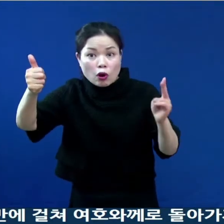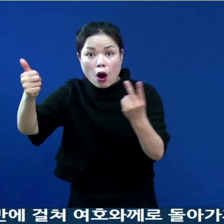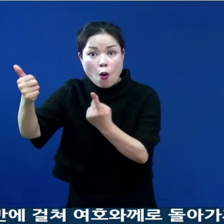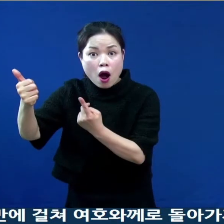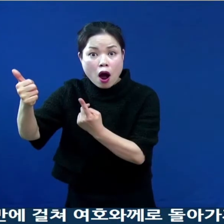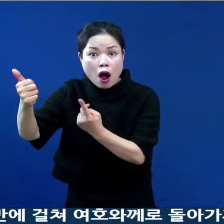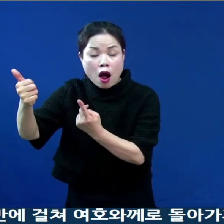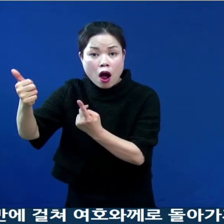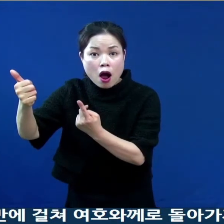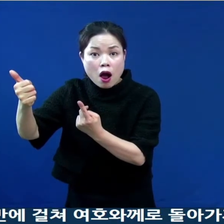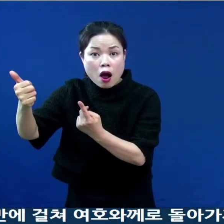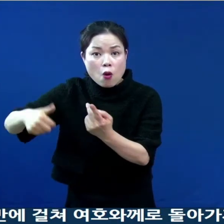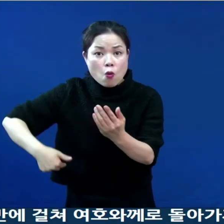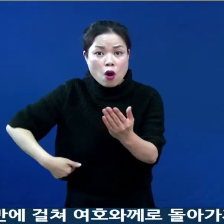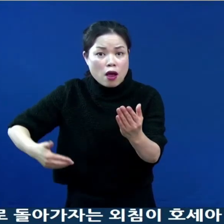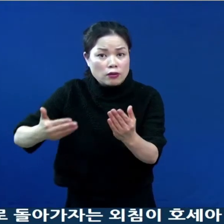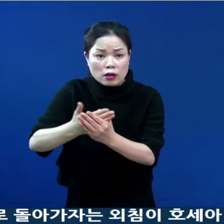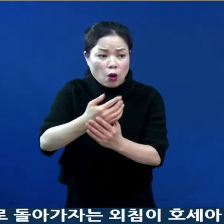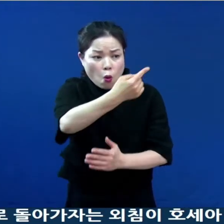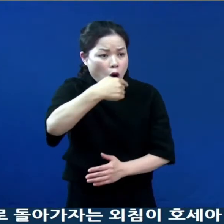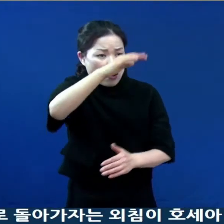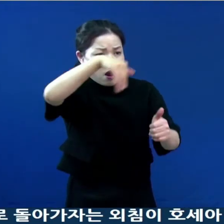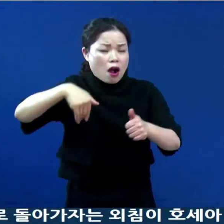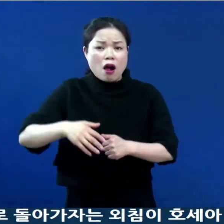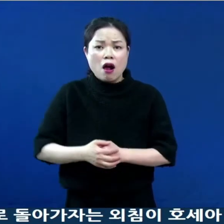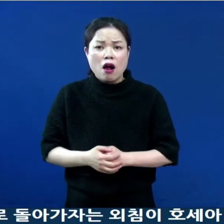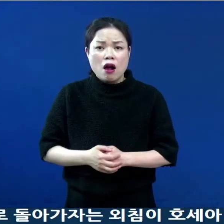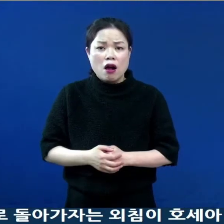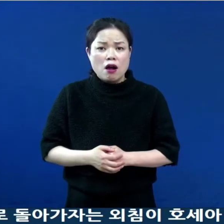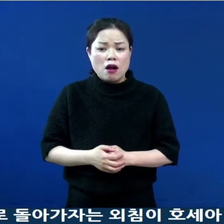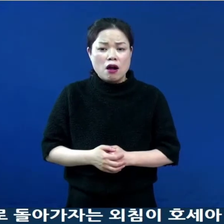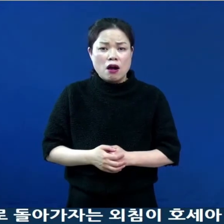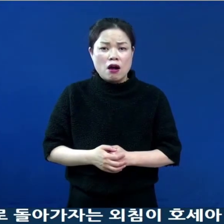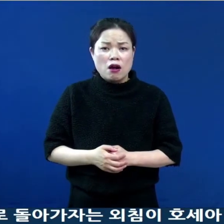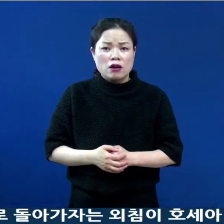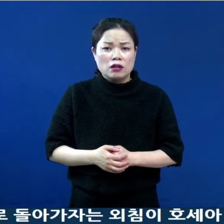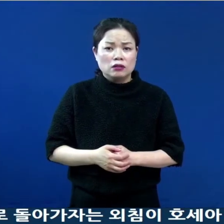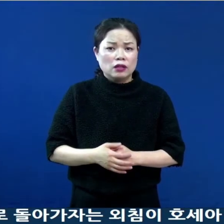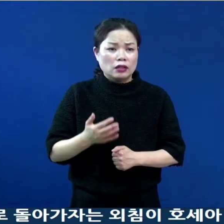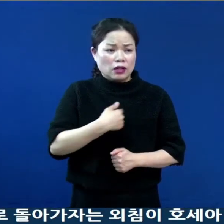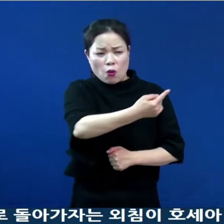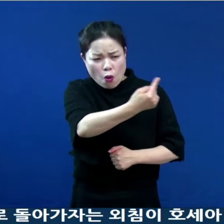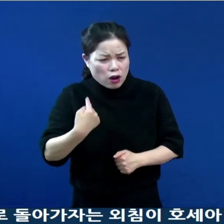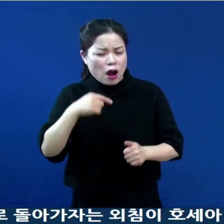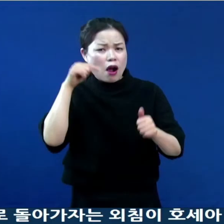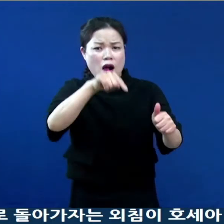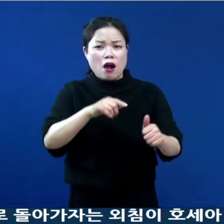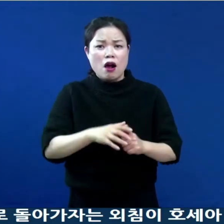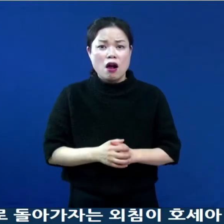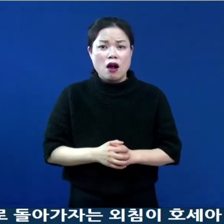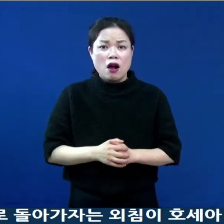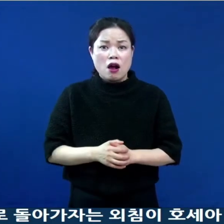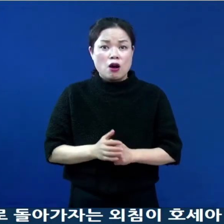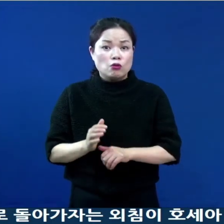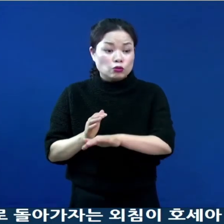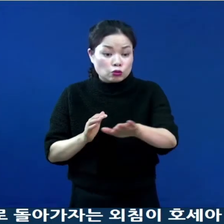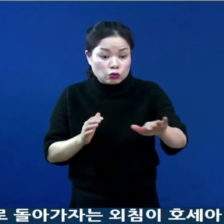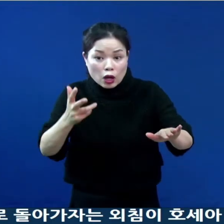돌아가자, 오라, come, 나오라는 뜻이야.